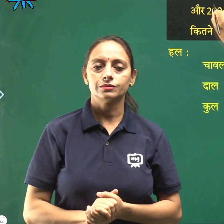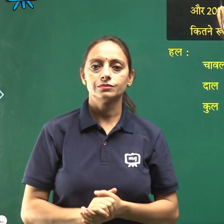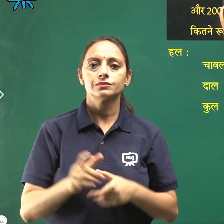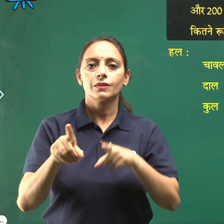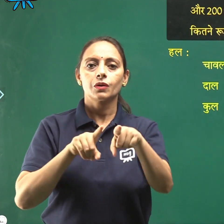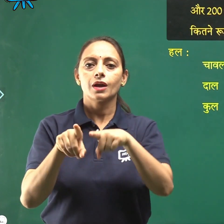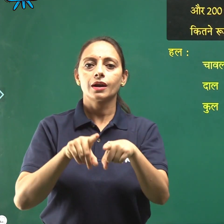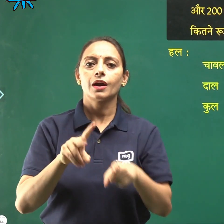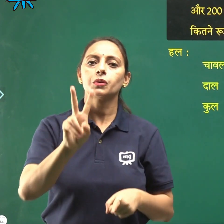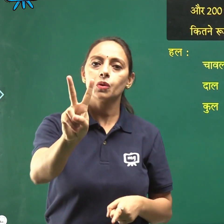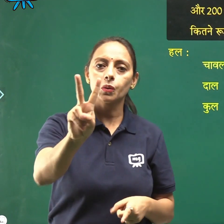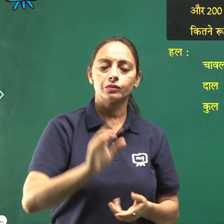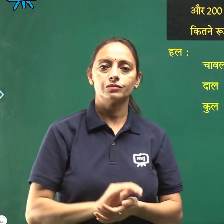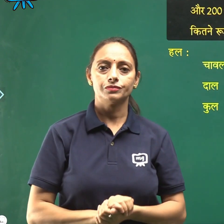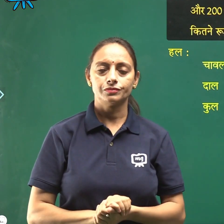उदाहरण 2,